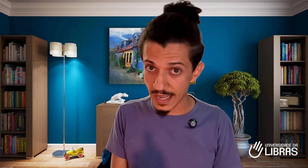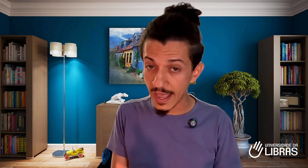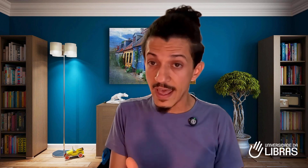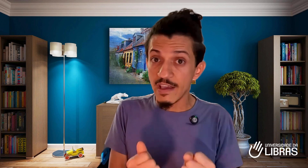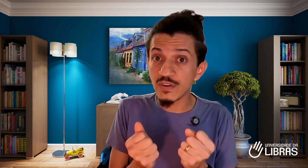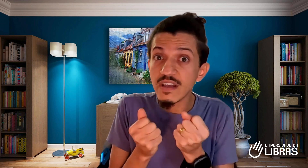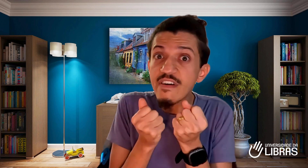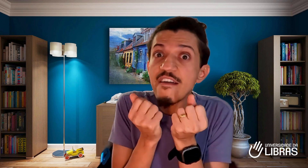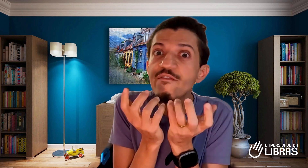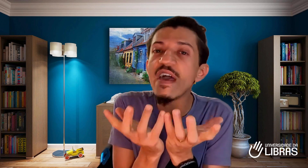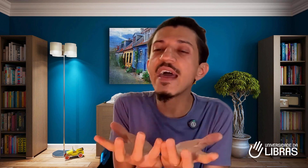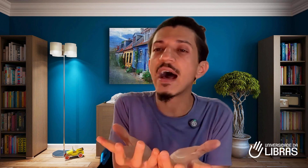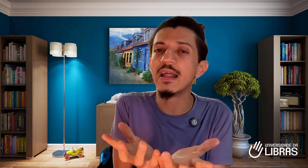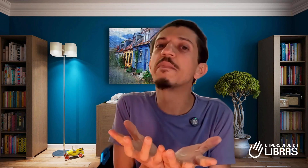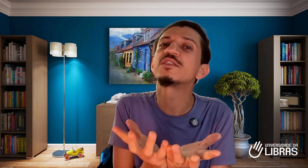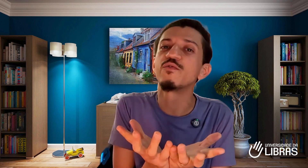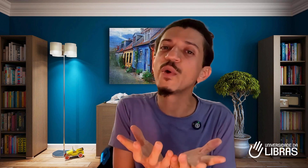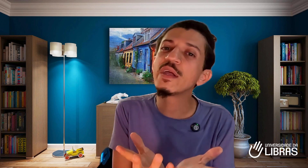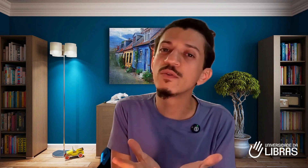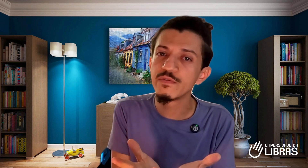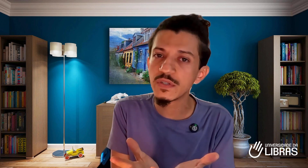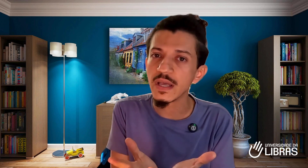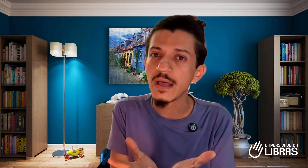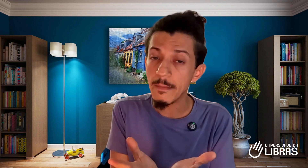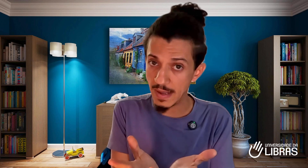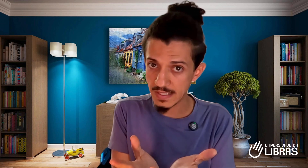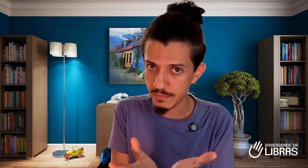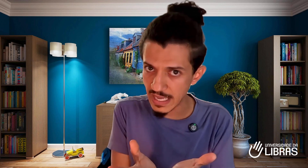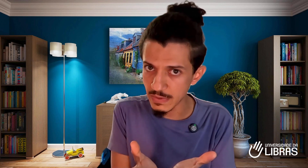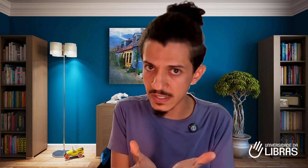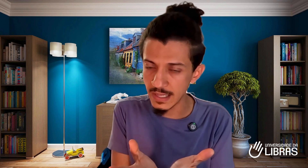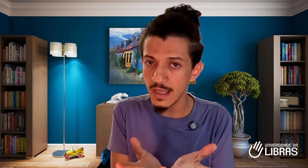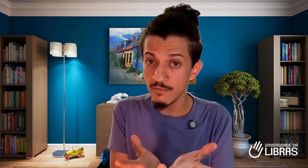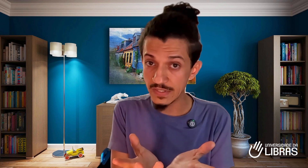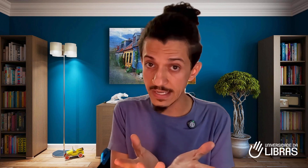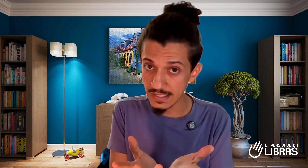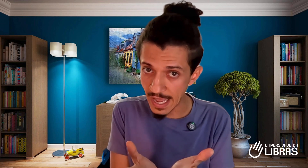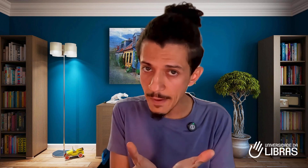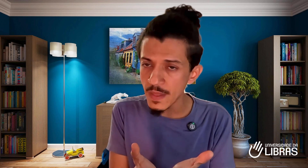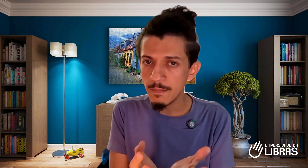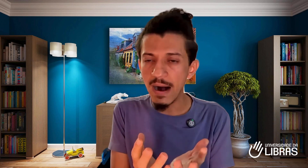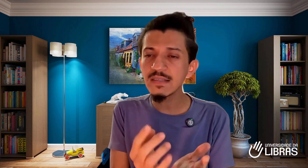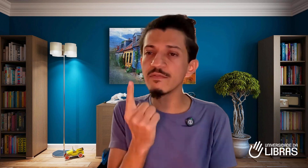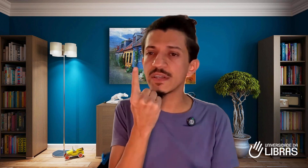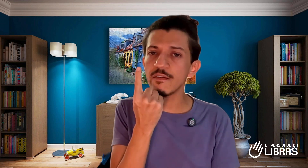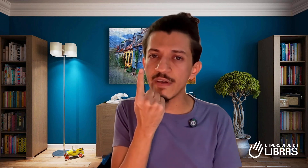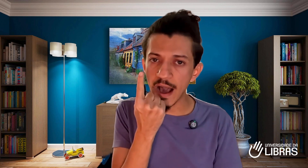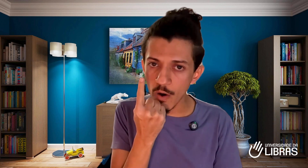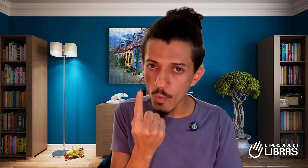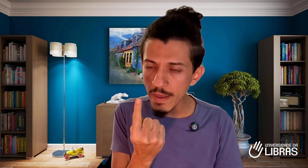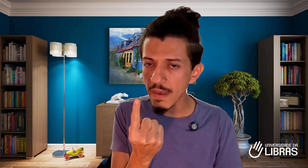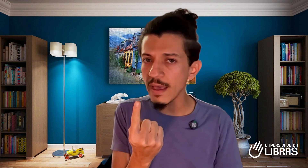e você vai ver a Libras fluindo de você. Mas se mesmo assim você quiser, basta você enviar um e-mail